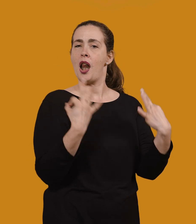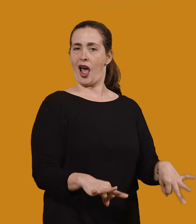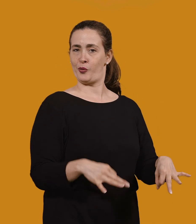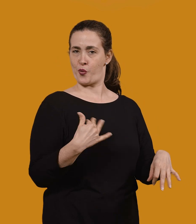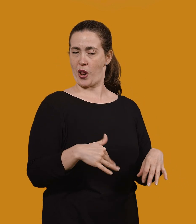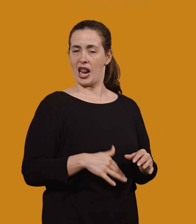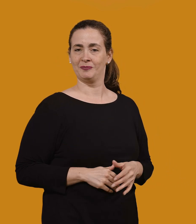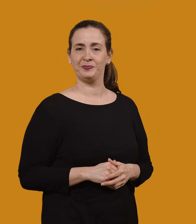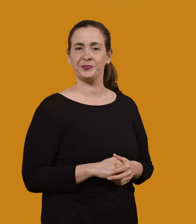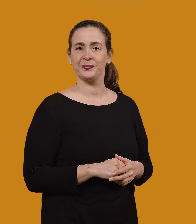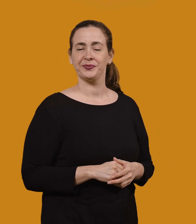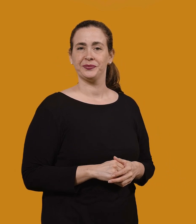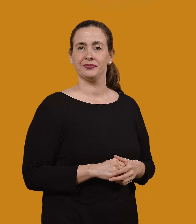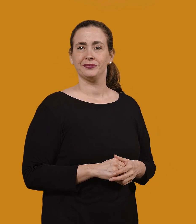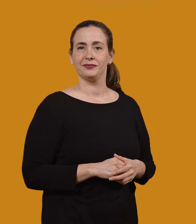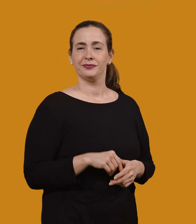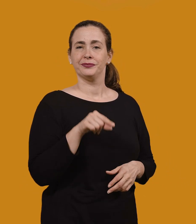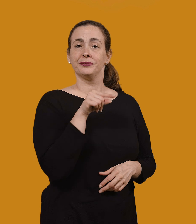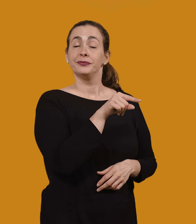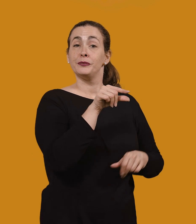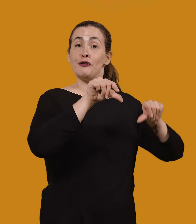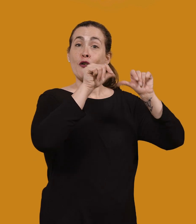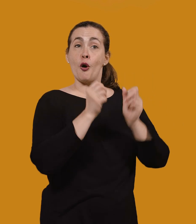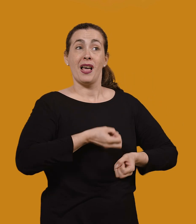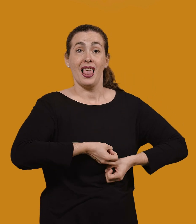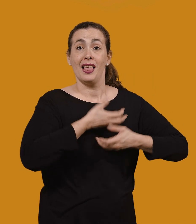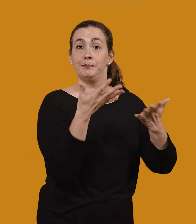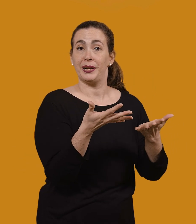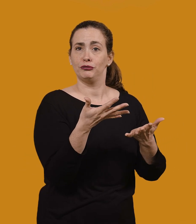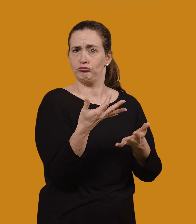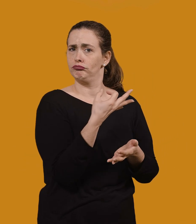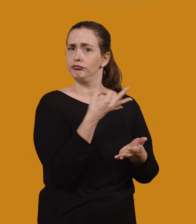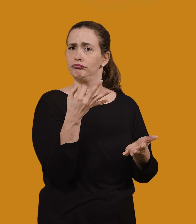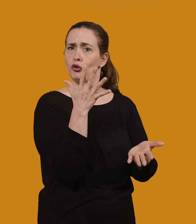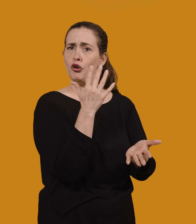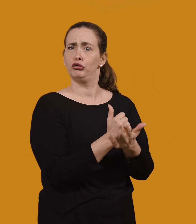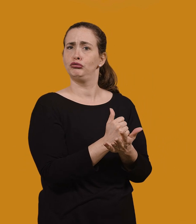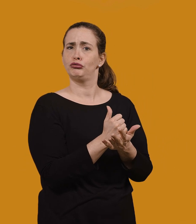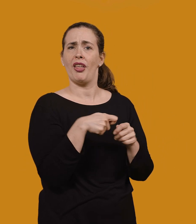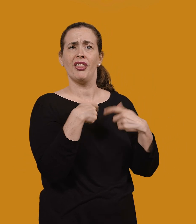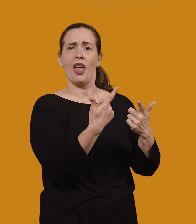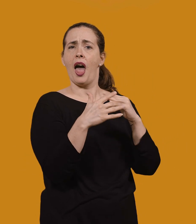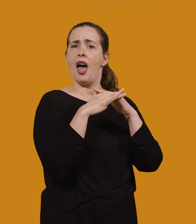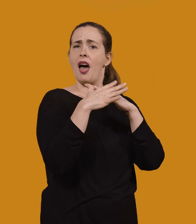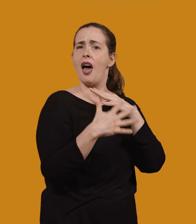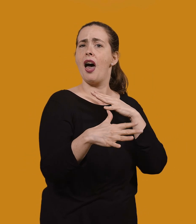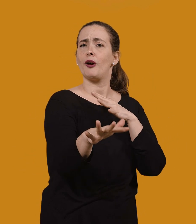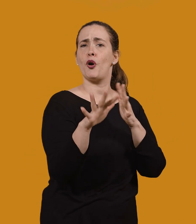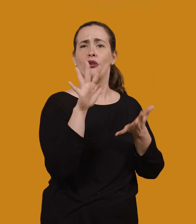i l'expressivitat, dins una composició equilibrada. Sunyer i Raurell, un